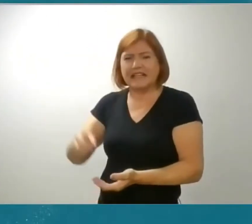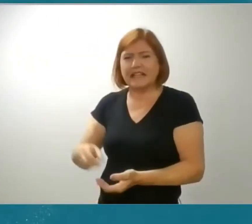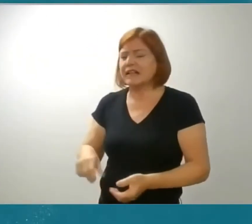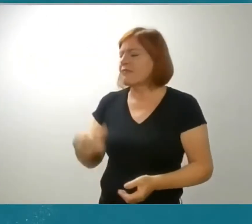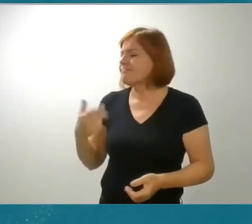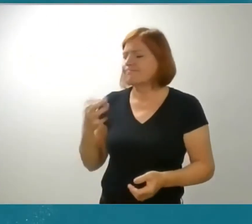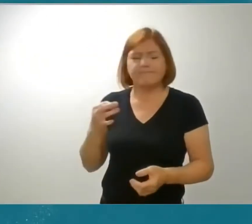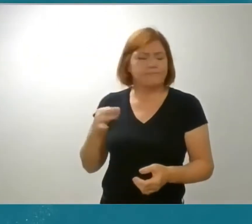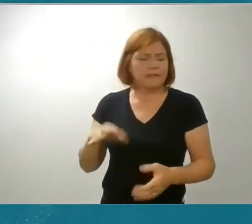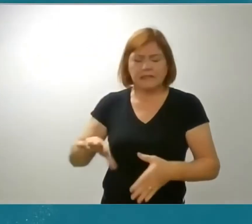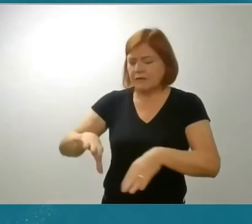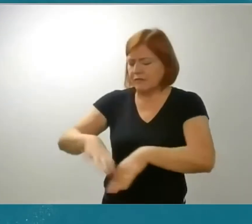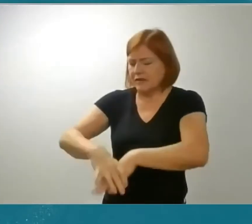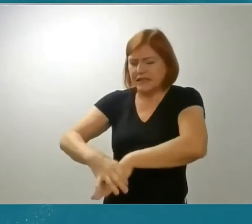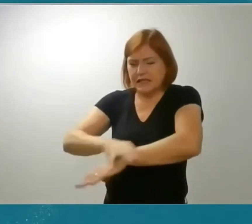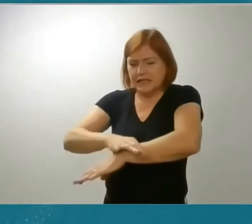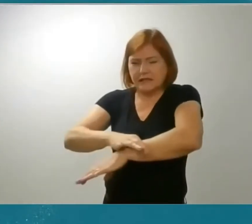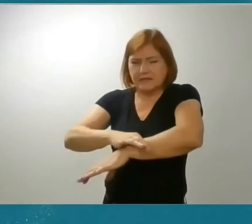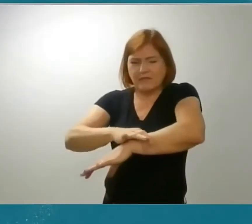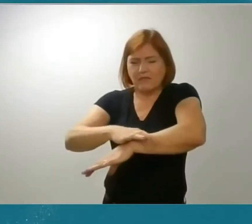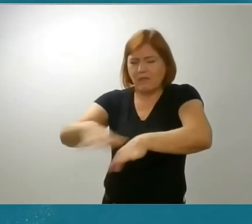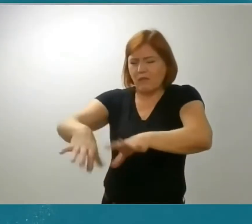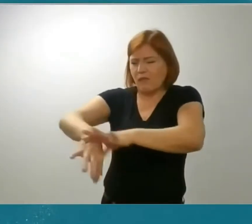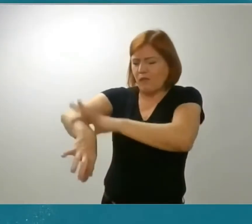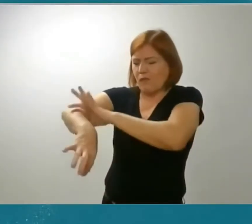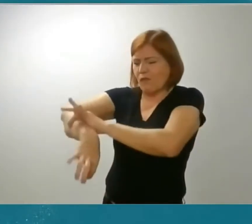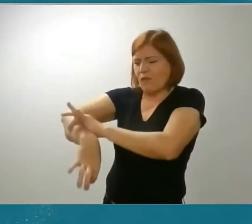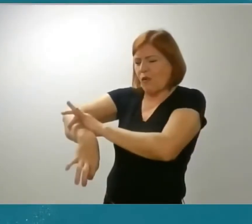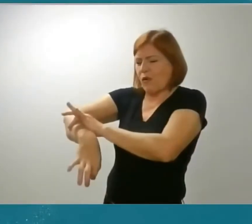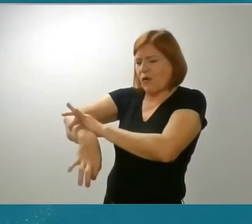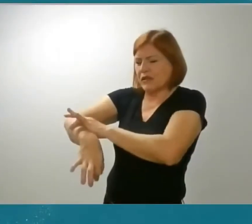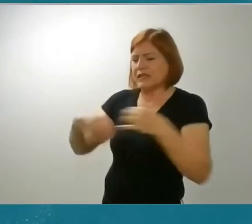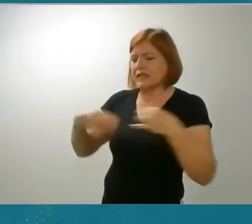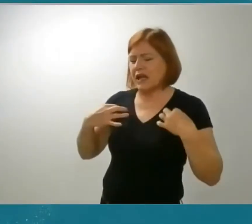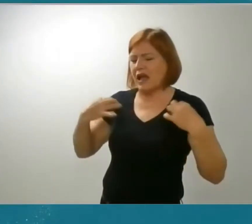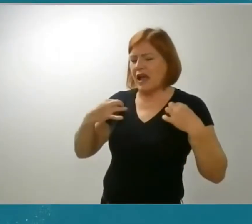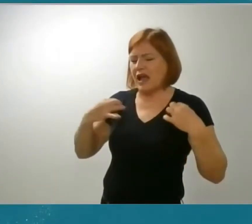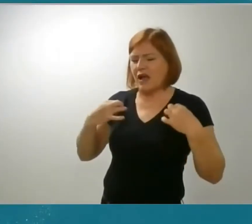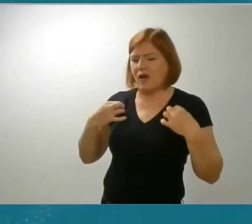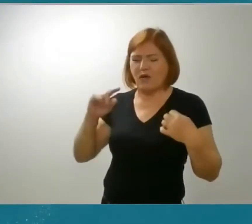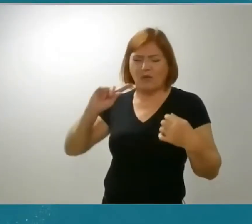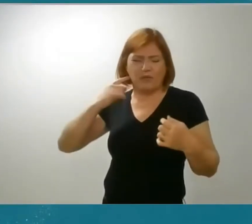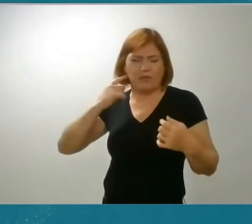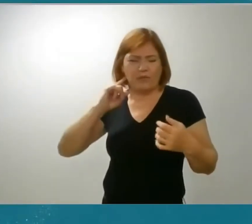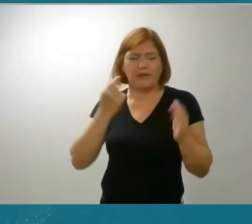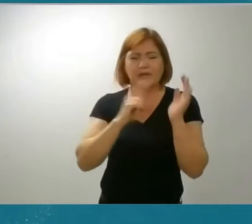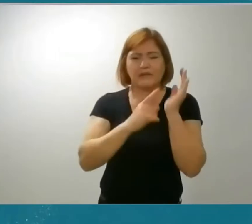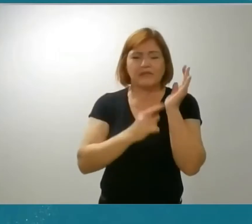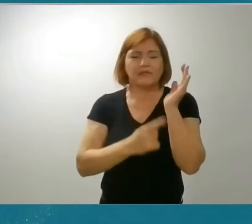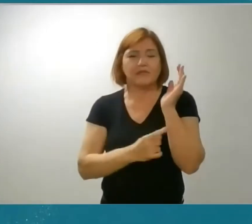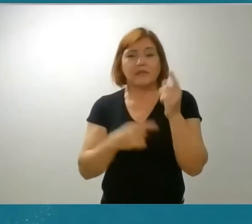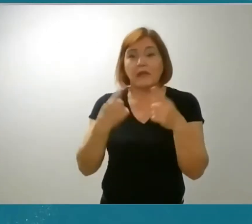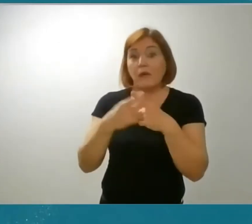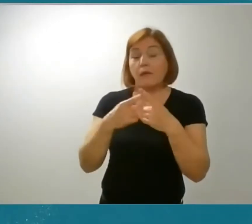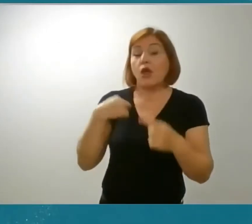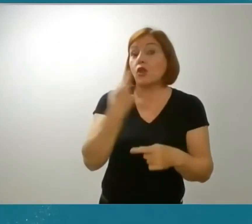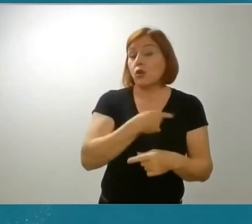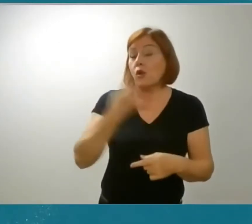versículo 3: tens multiplicado este povo a alegria, lhe